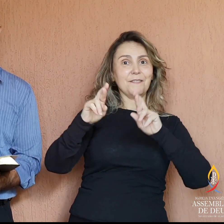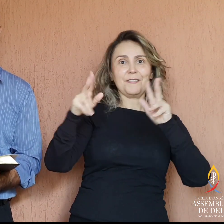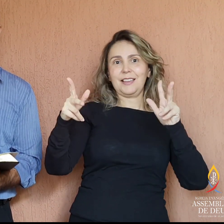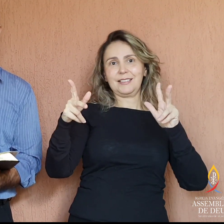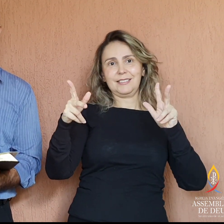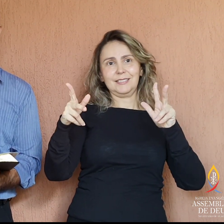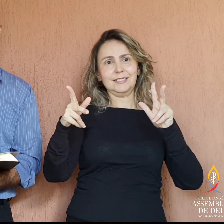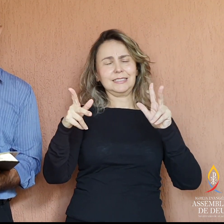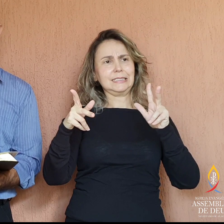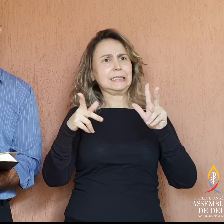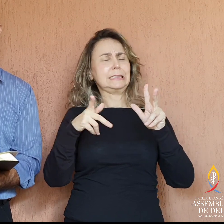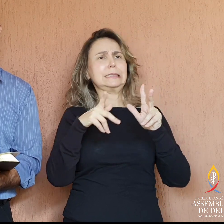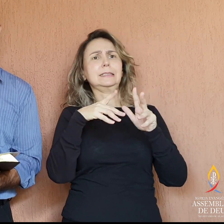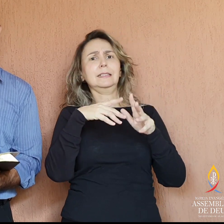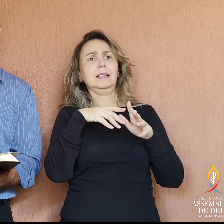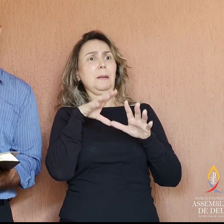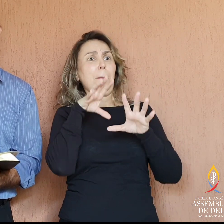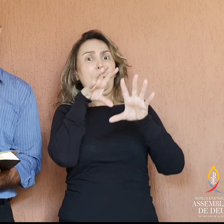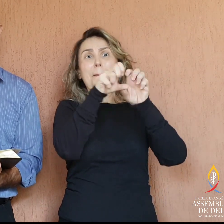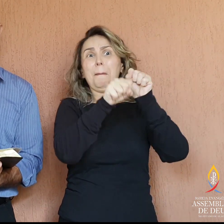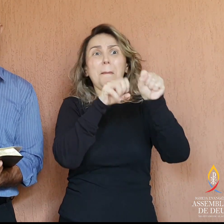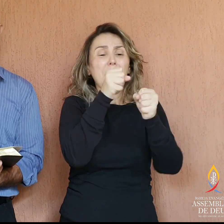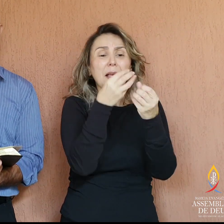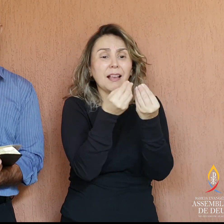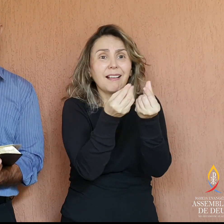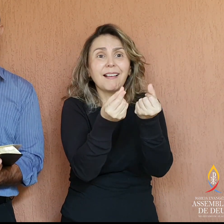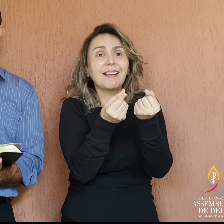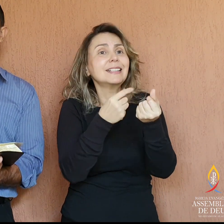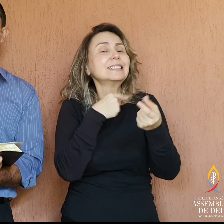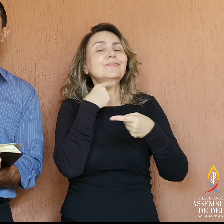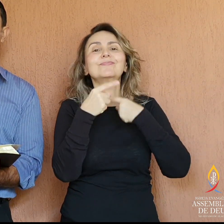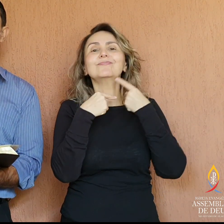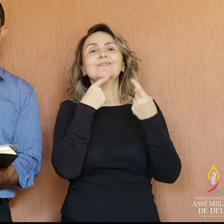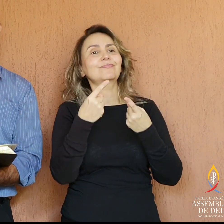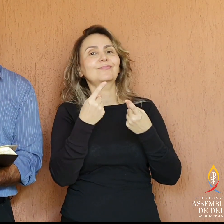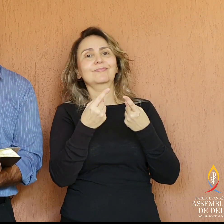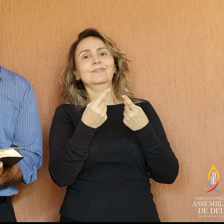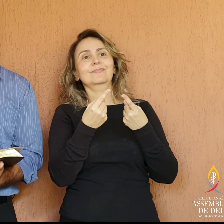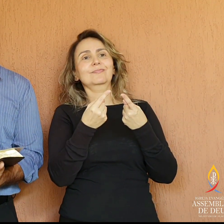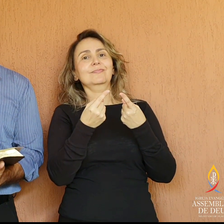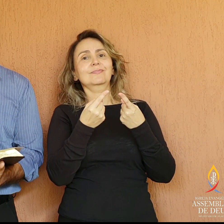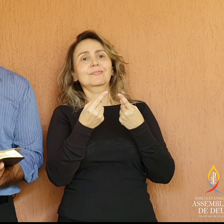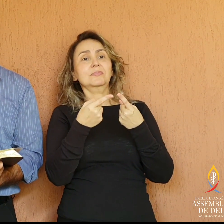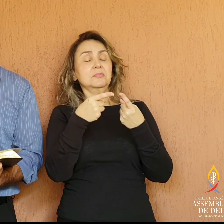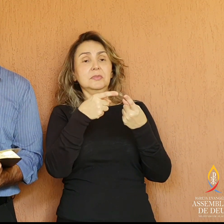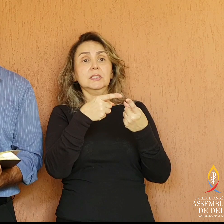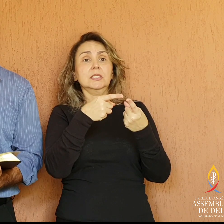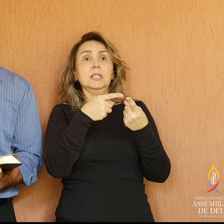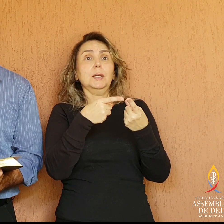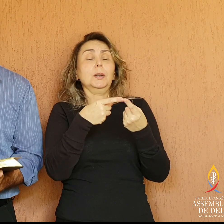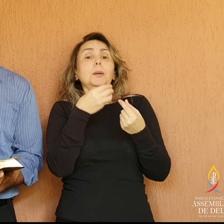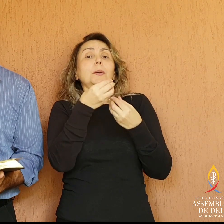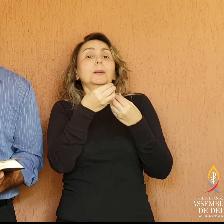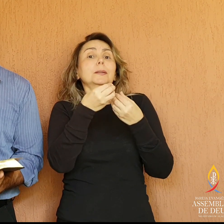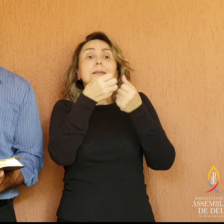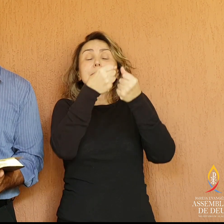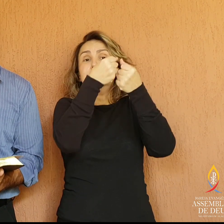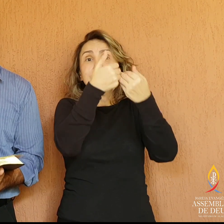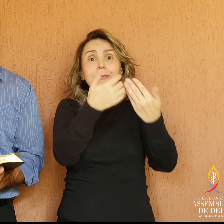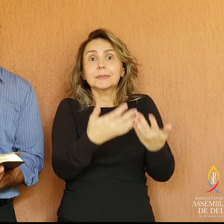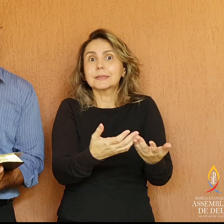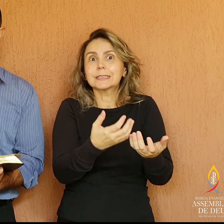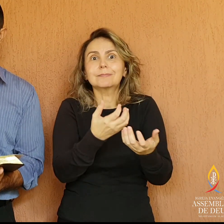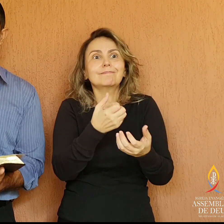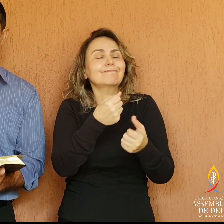apalpa. Nós cremos, é algo que não é explicável, não tem como explicar a